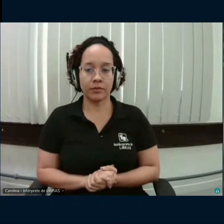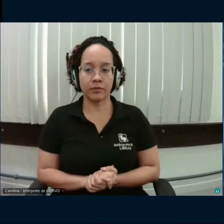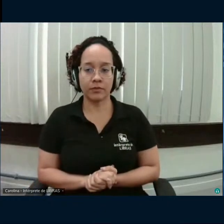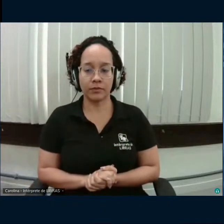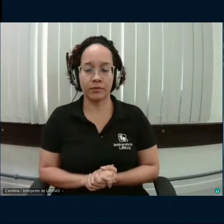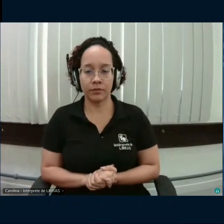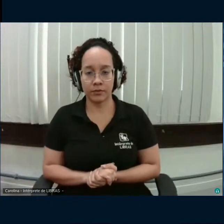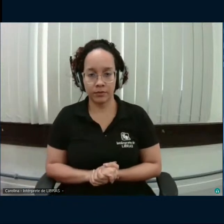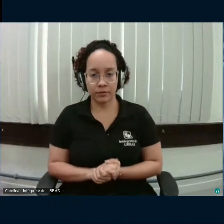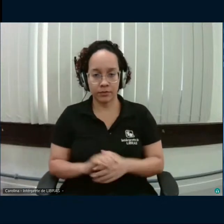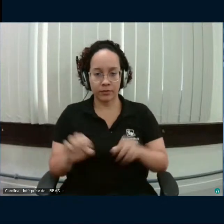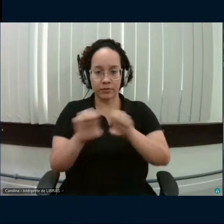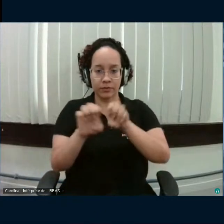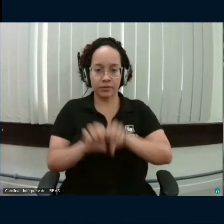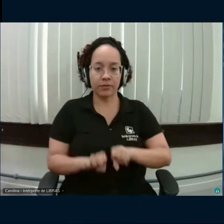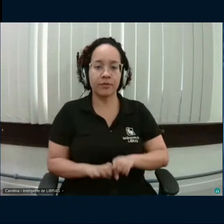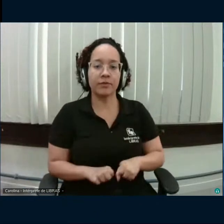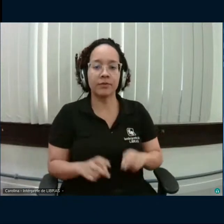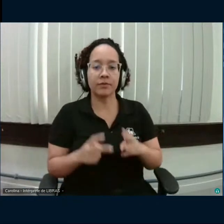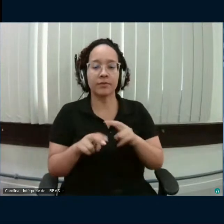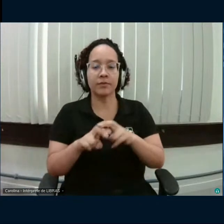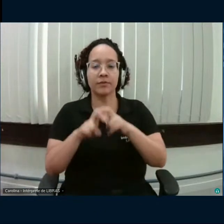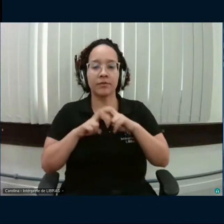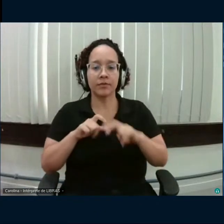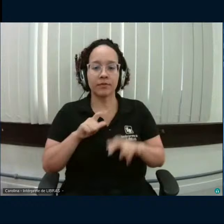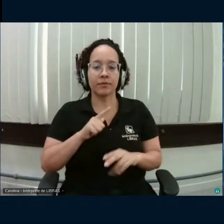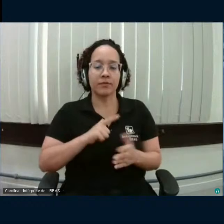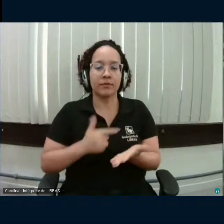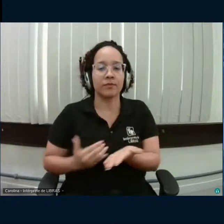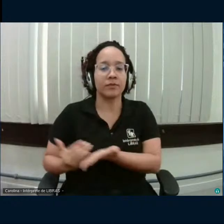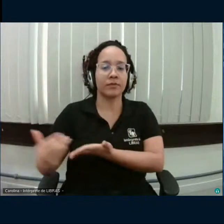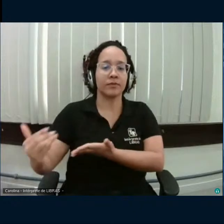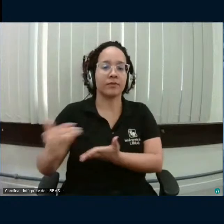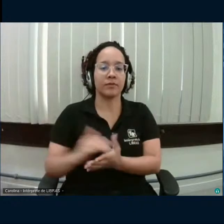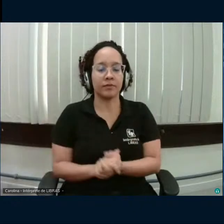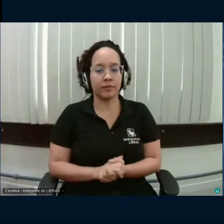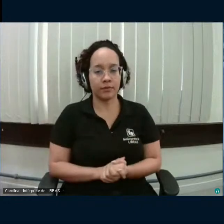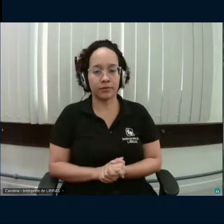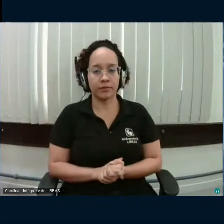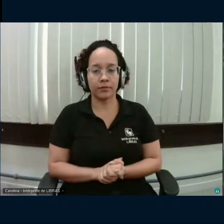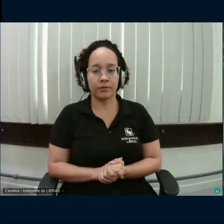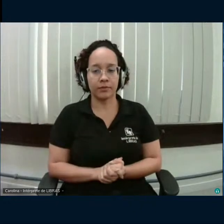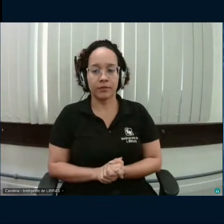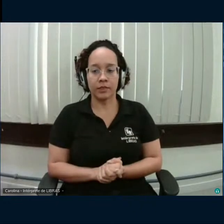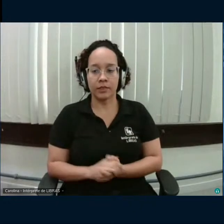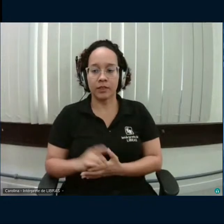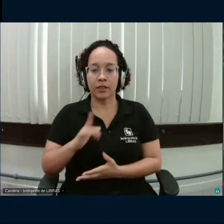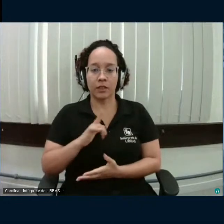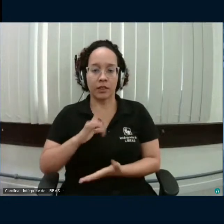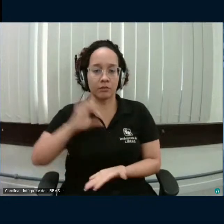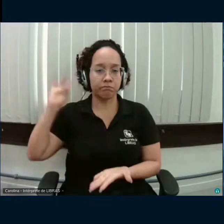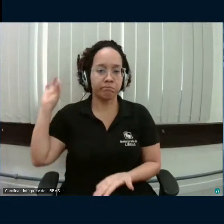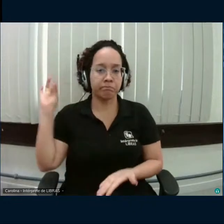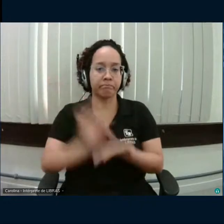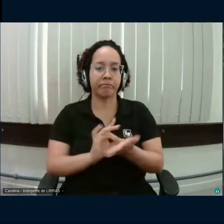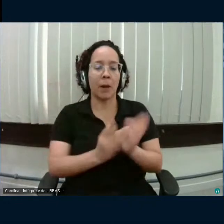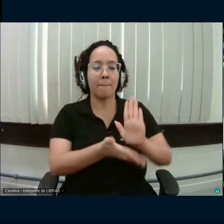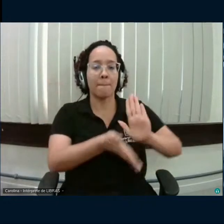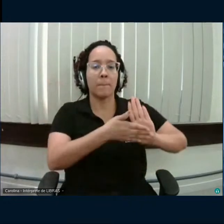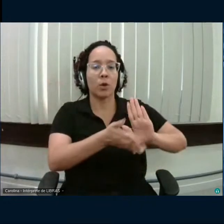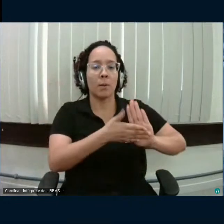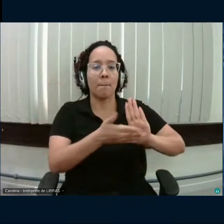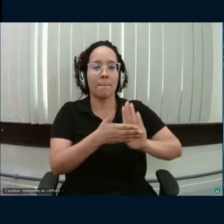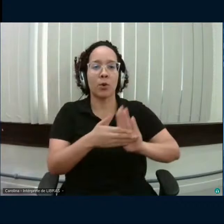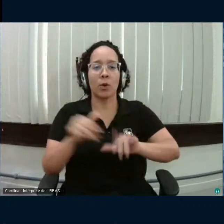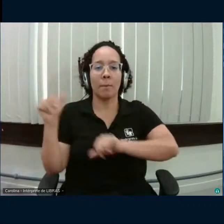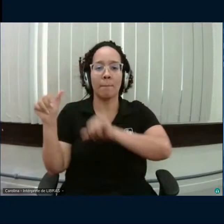novo ensino médio. Então, se partia do princípio, né, quem, de fato, quem propunha a reforma,